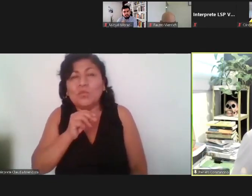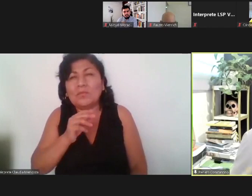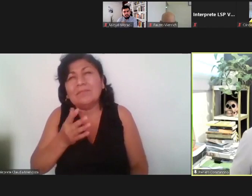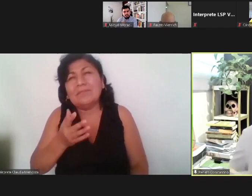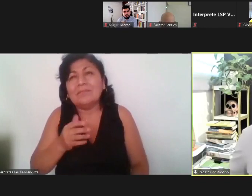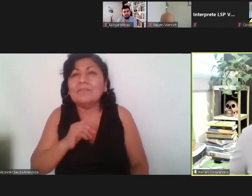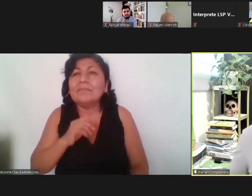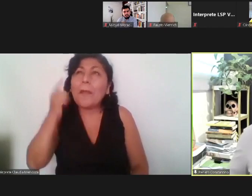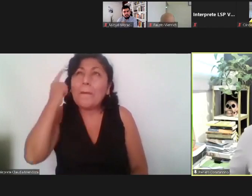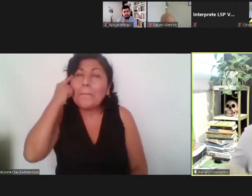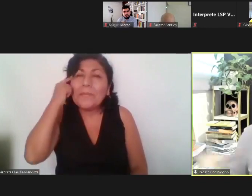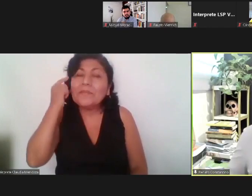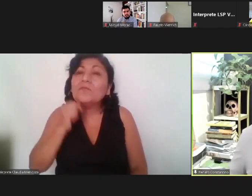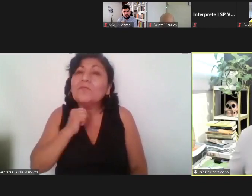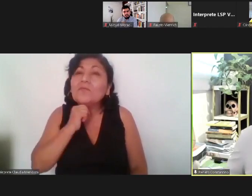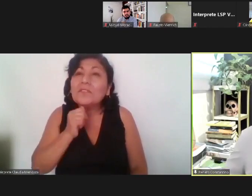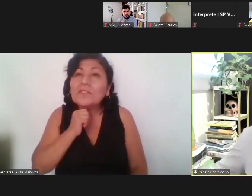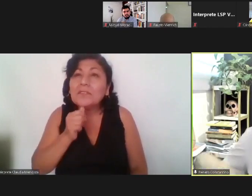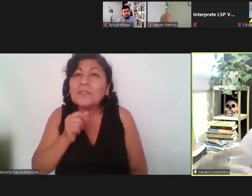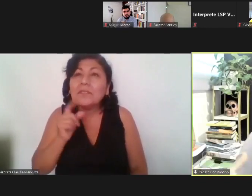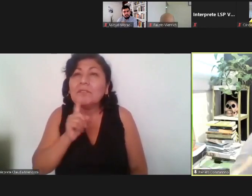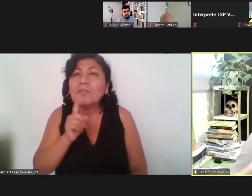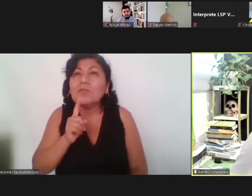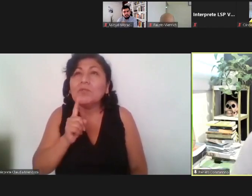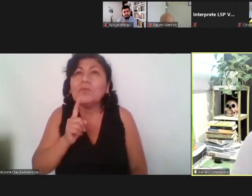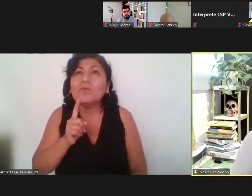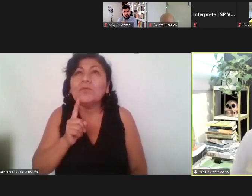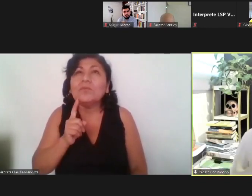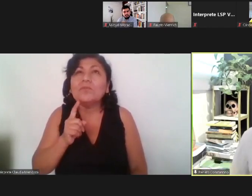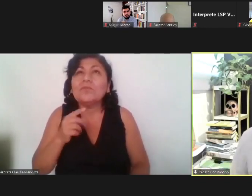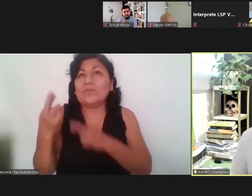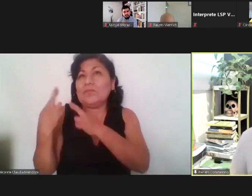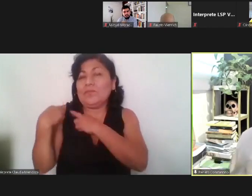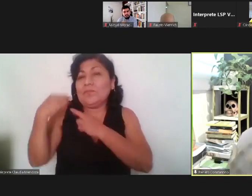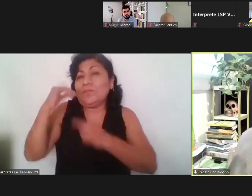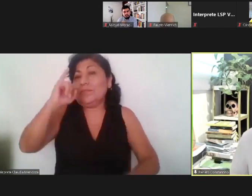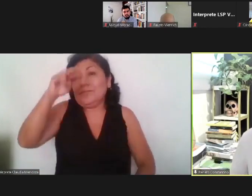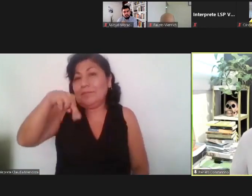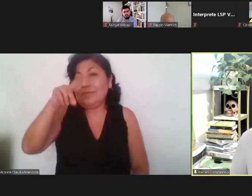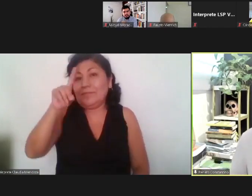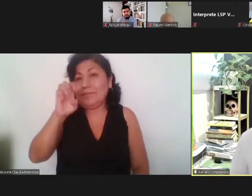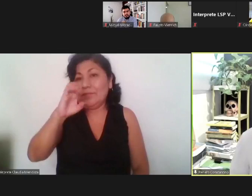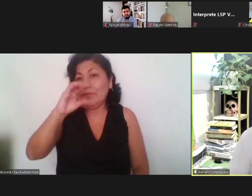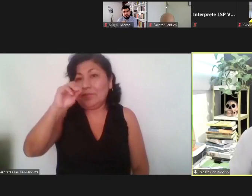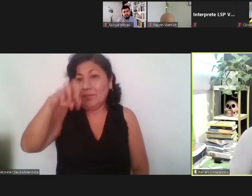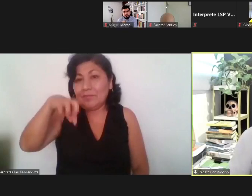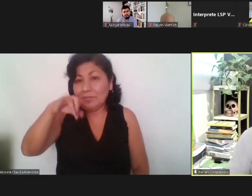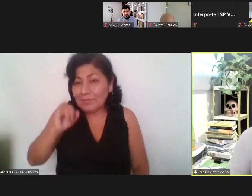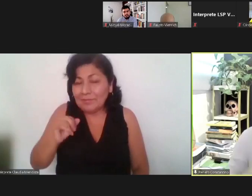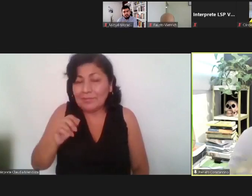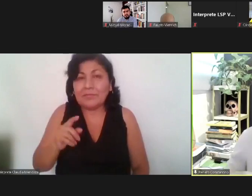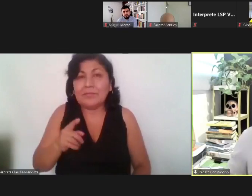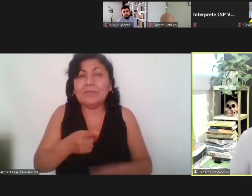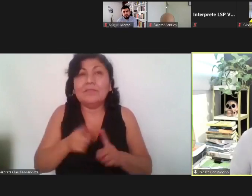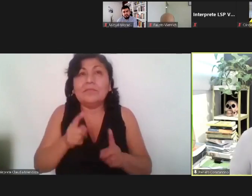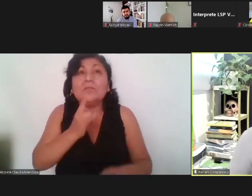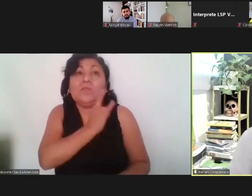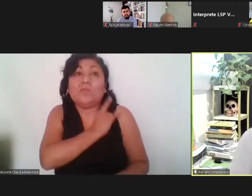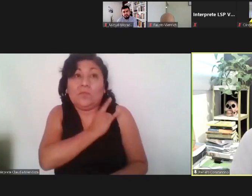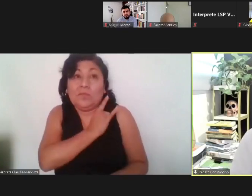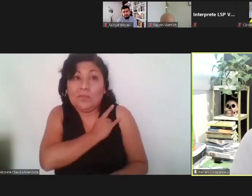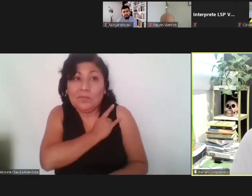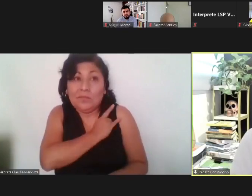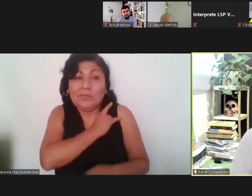que ya no solamente recae en Indecopi, sino que recae en la Biblioteca Nacional. O sea, se necesita que la Biblioteca Nacional sea